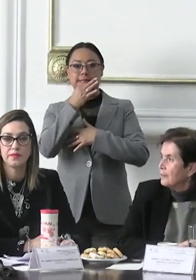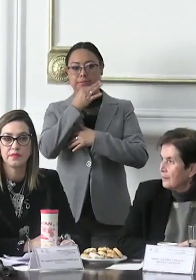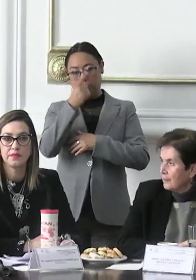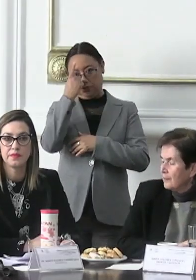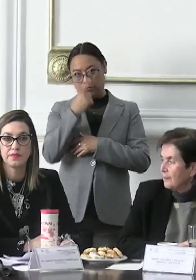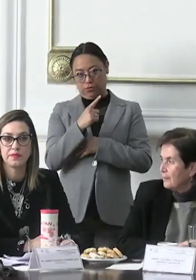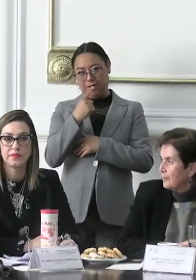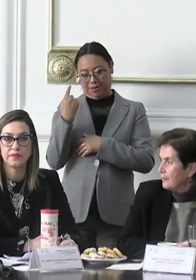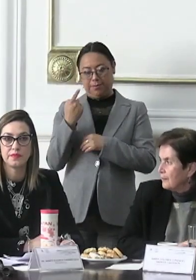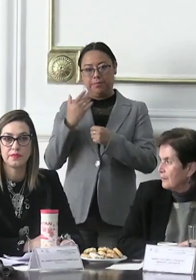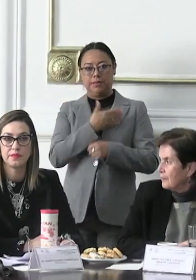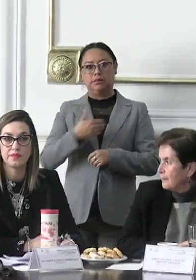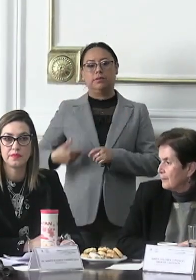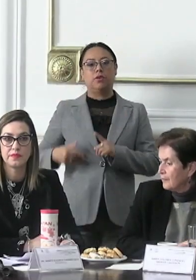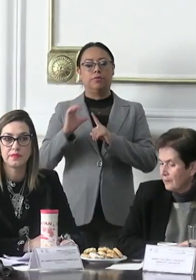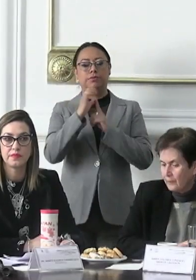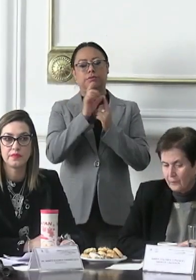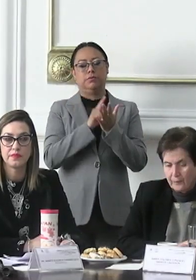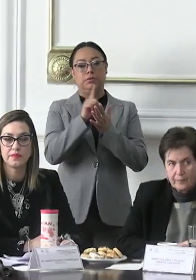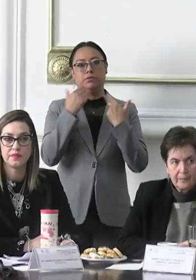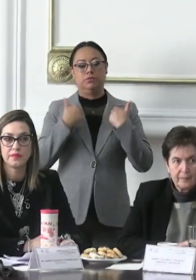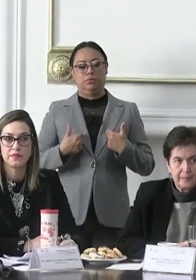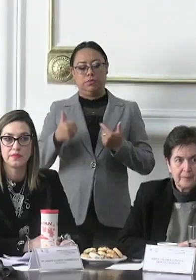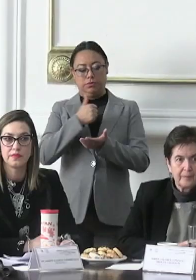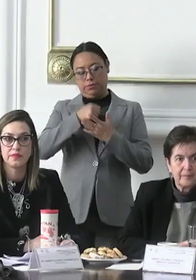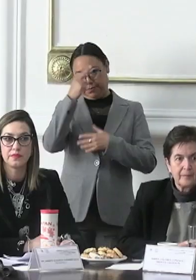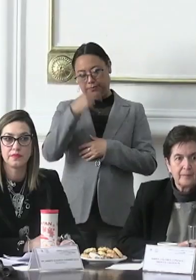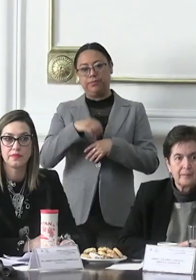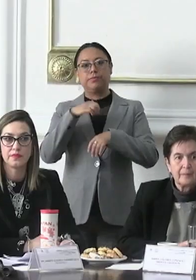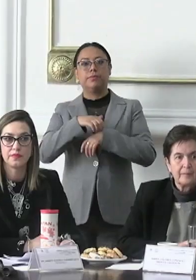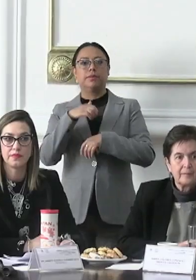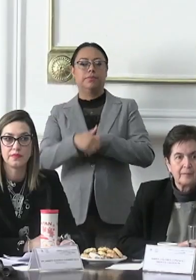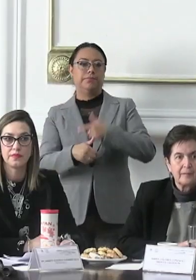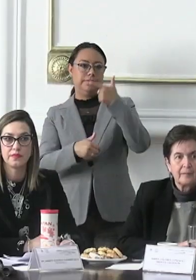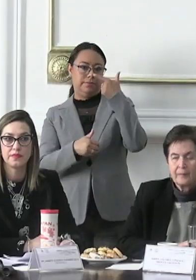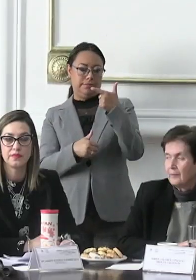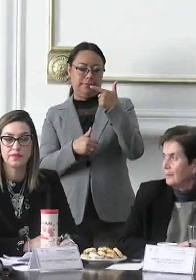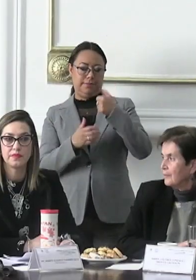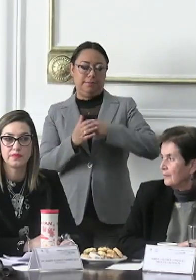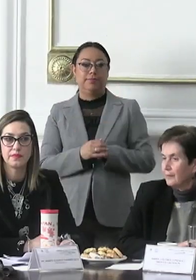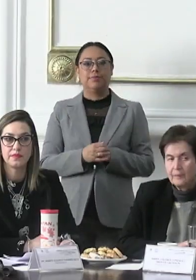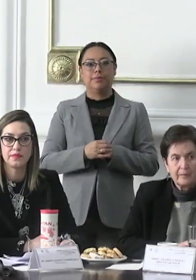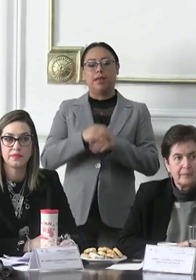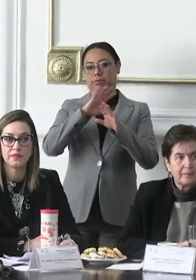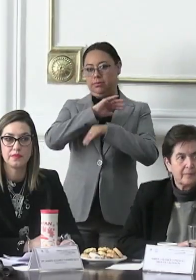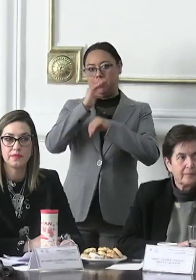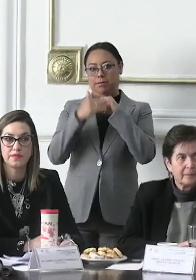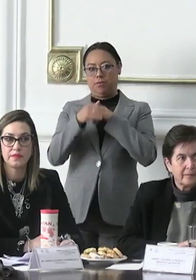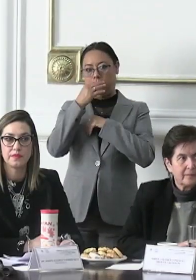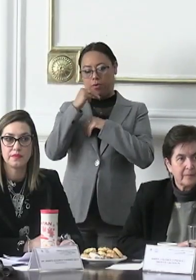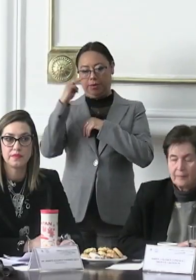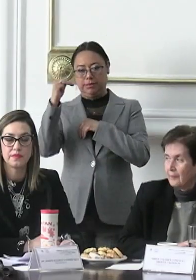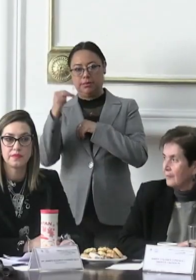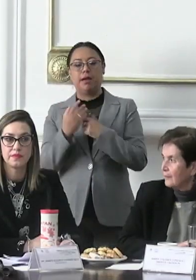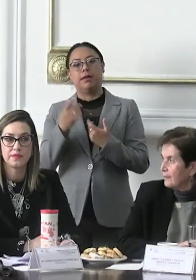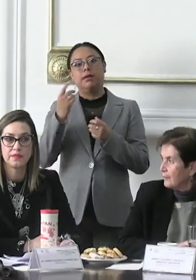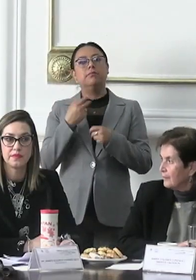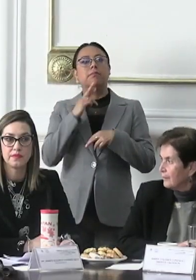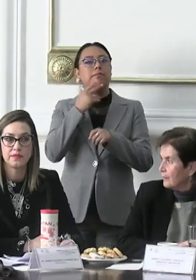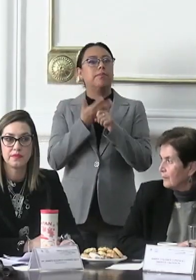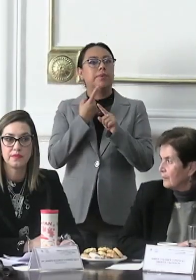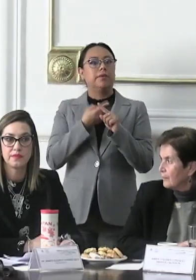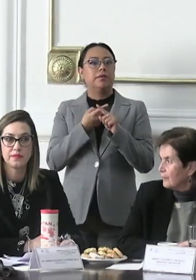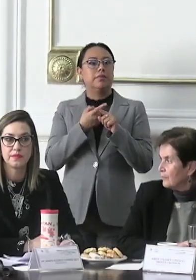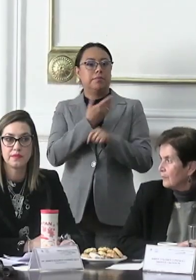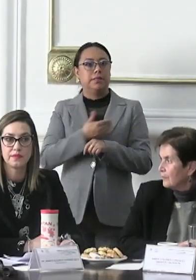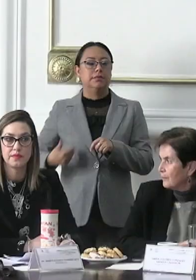Comisión de Derechos Humanos de la Ciudad de México. Séptima, palabras de cierre a cargo de la diputada presidenta de la Comisión de